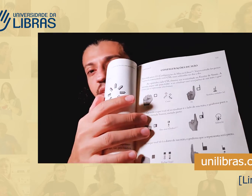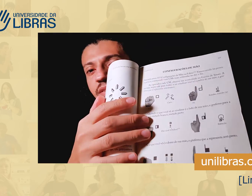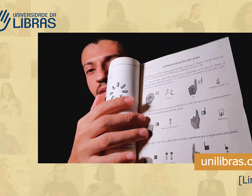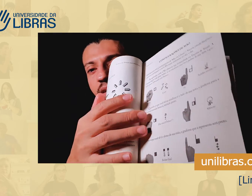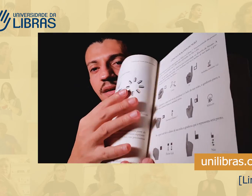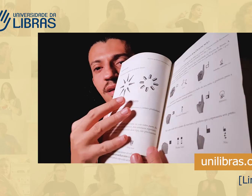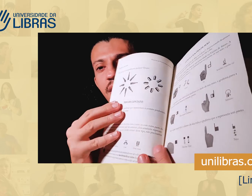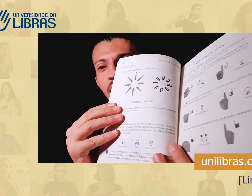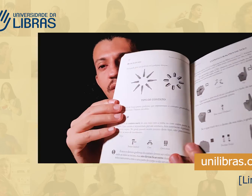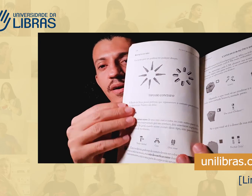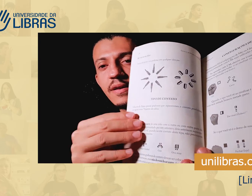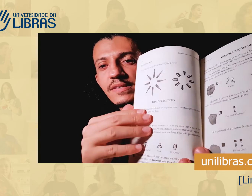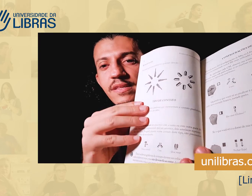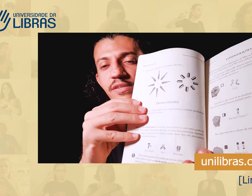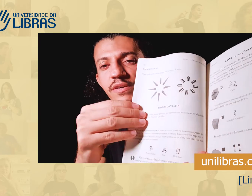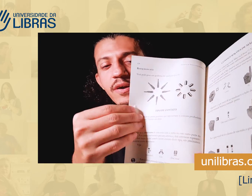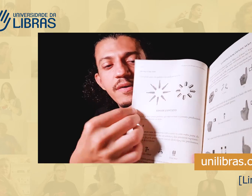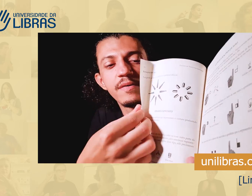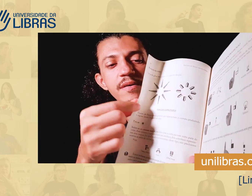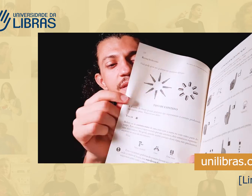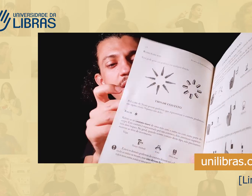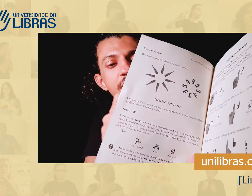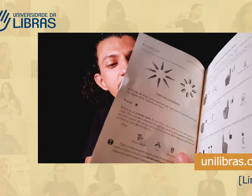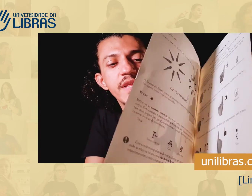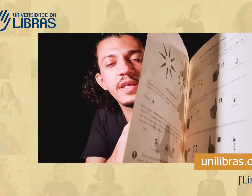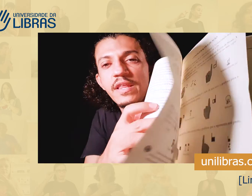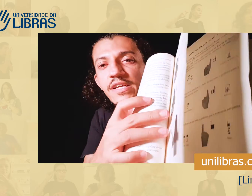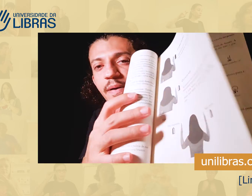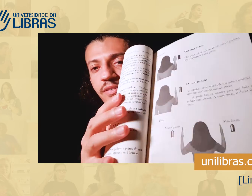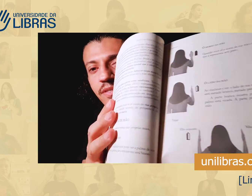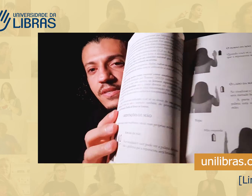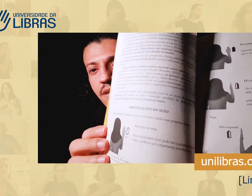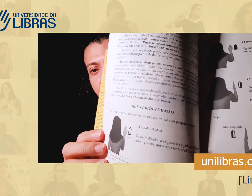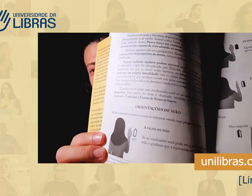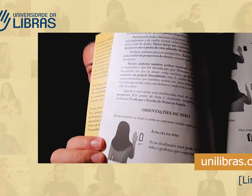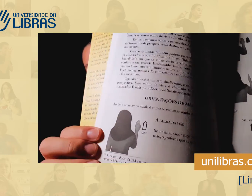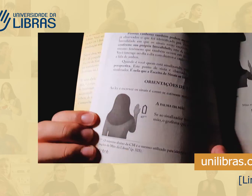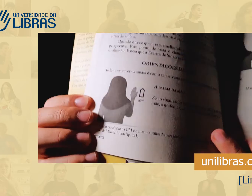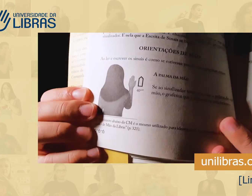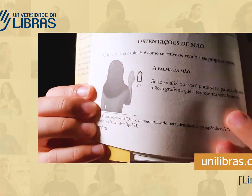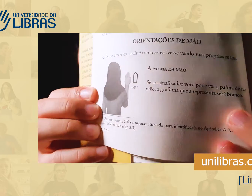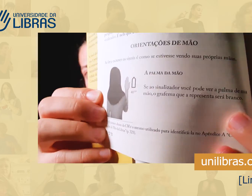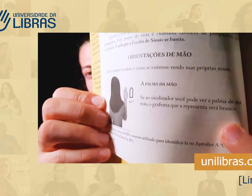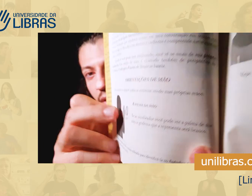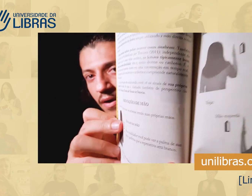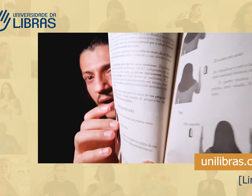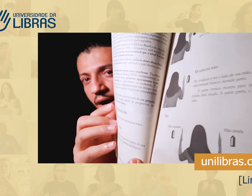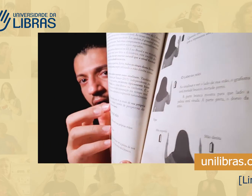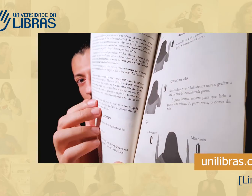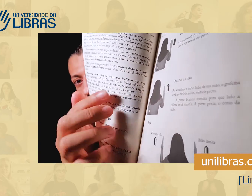antes. Aqui, ó, nesse trechinho aqui, ó. Vou ter aqui 3 páginas. Aqui, ó. É o que ela explicou aqui, ó. A mão,